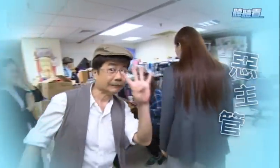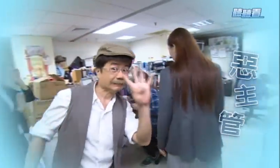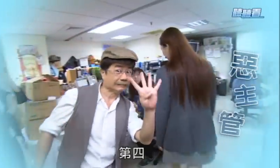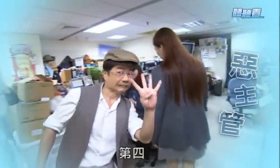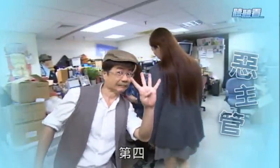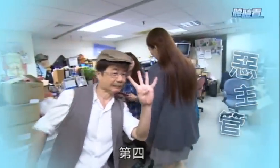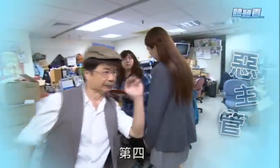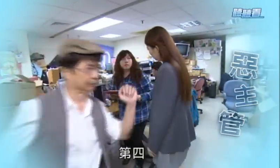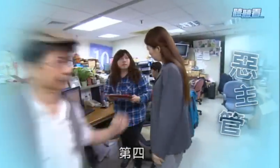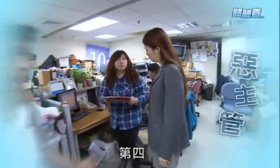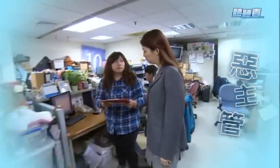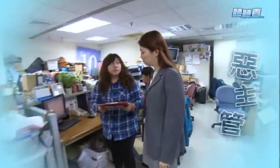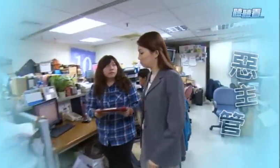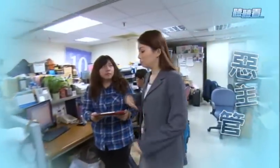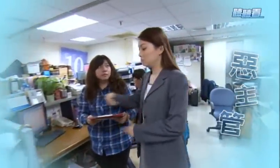第4，